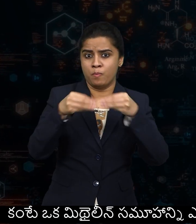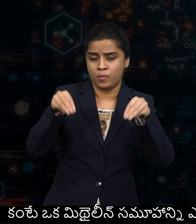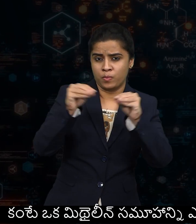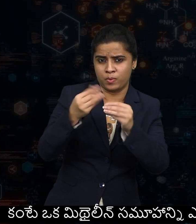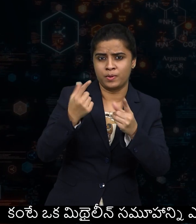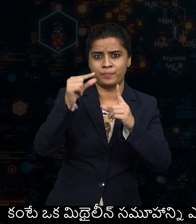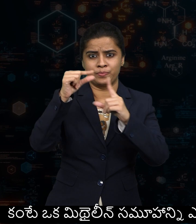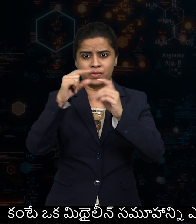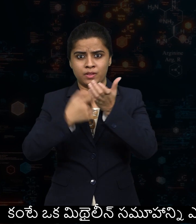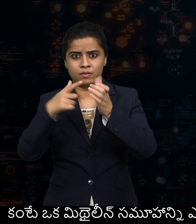మీరు గమనించవచ్చు